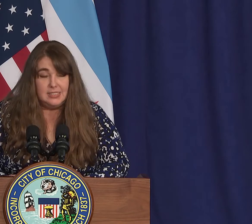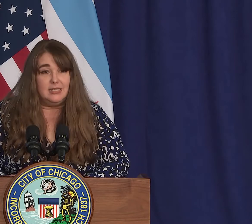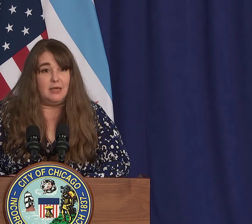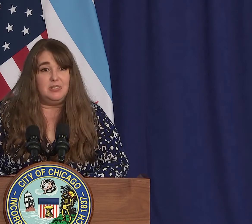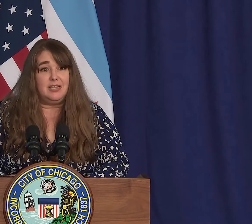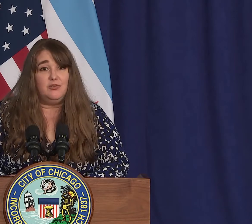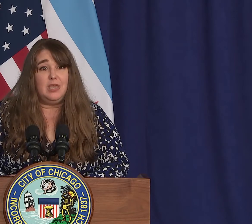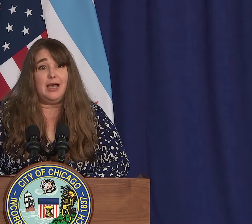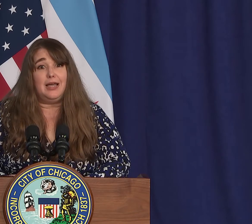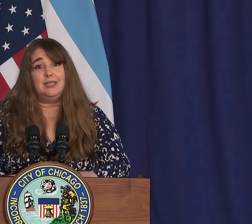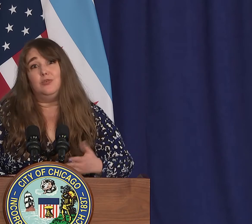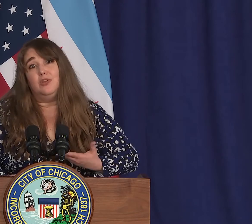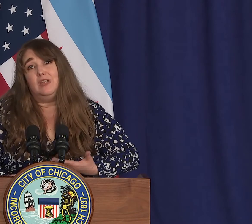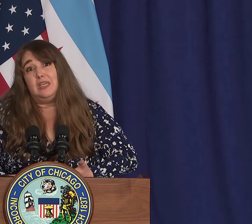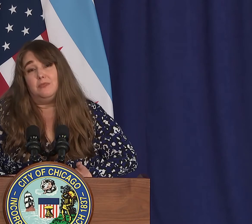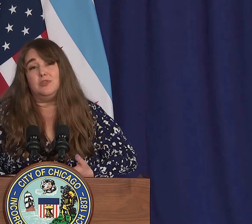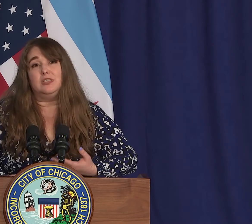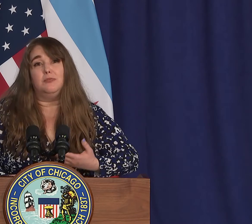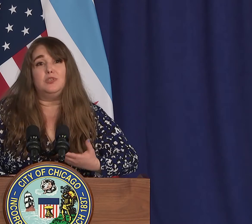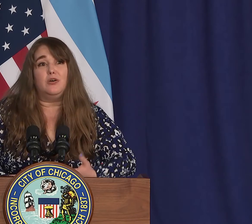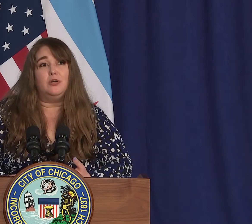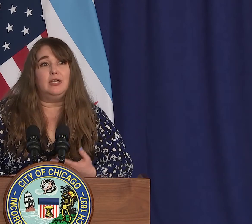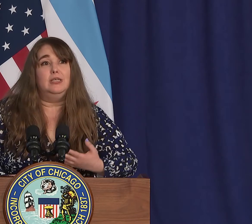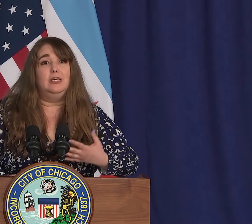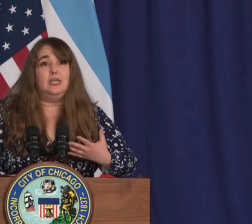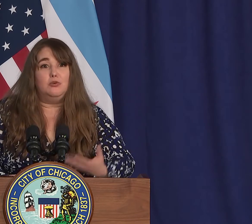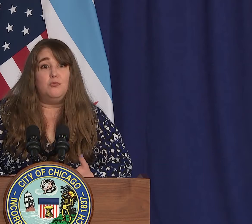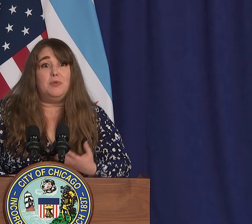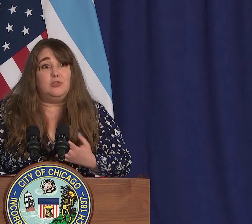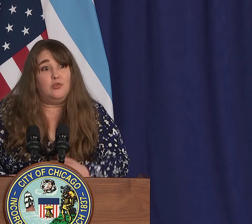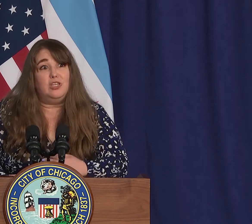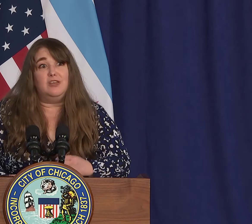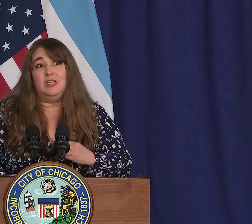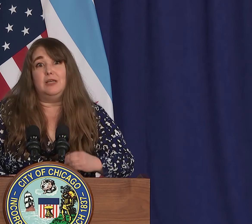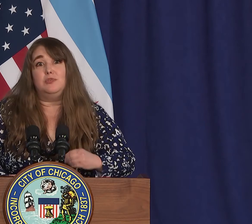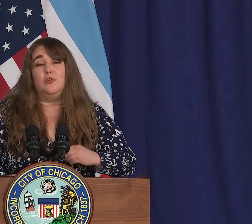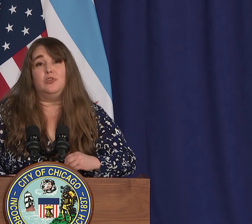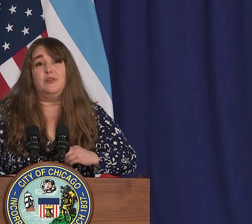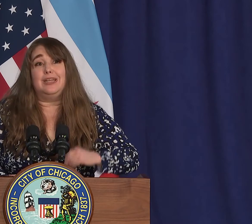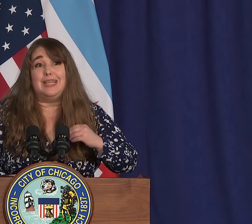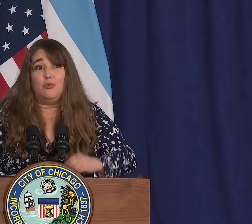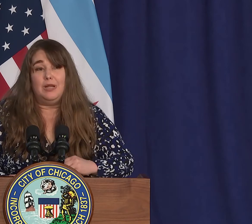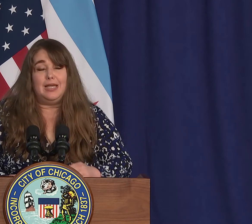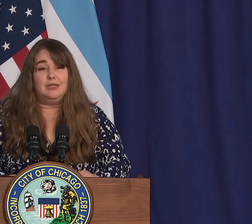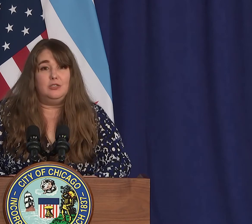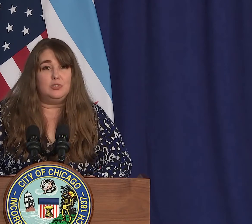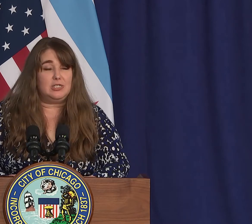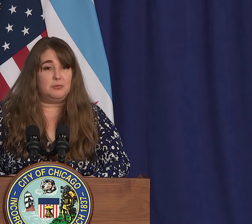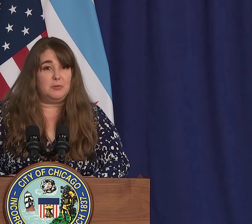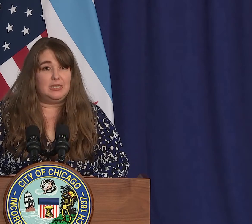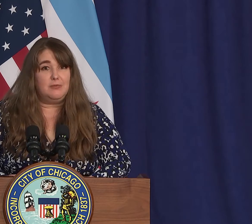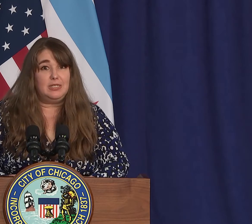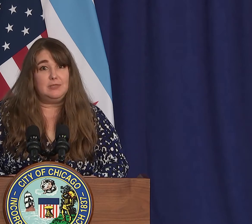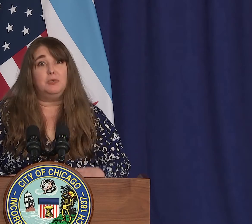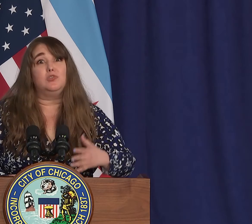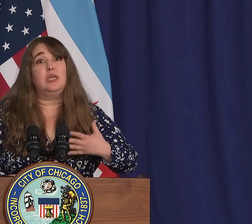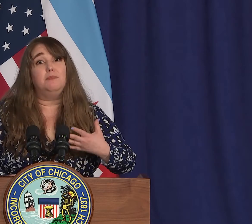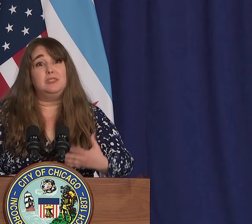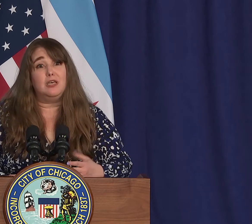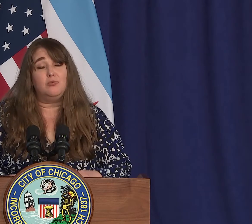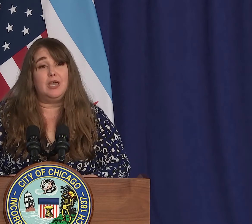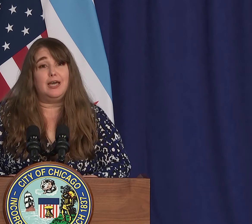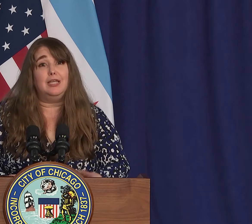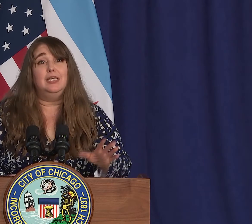Así que si está pensando viajar, que no deberíamos, estamos ahora en un momento donde deberíamos otra vez redoblar nuestras preventivas, pero